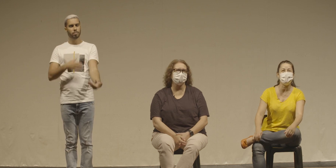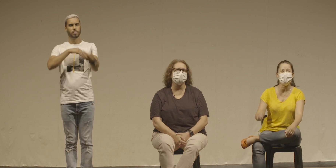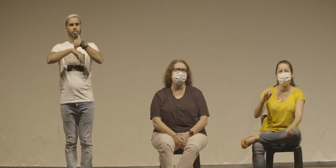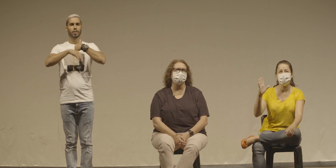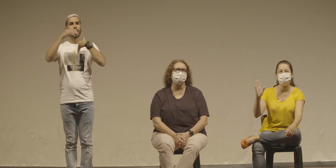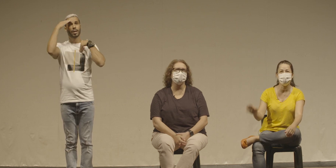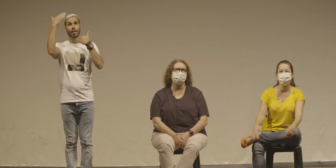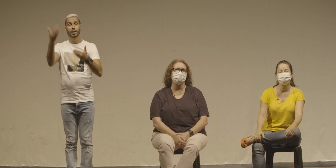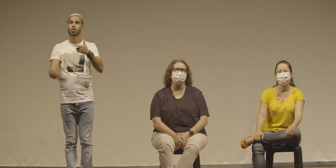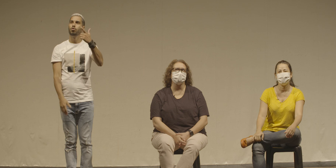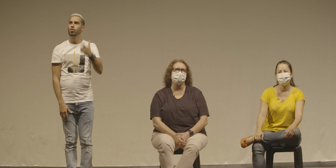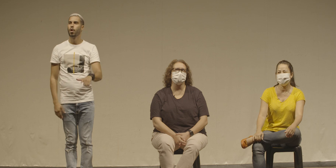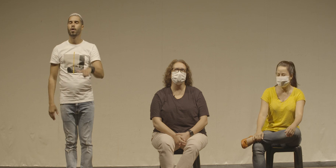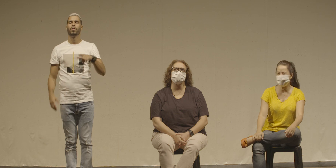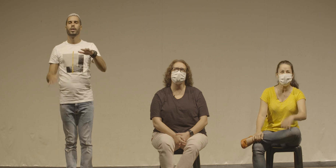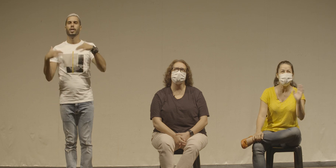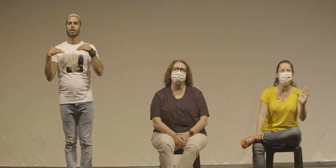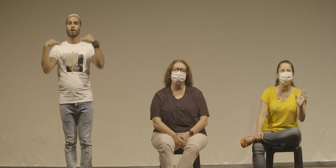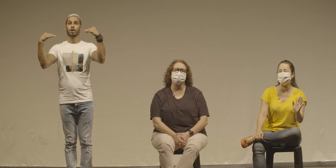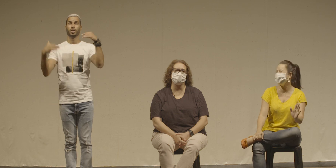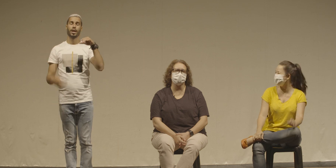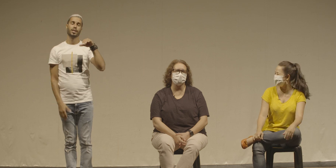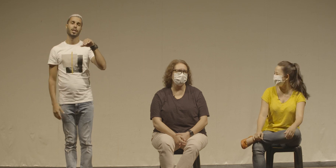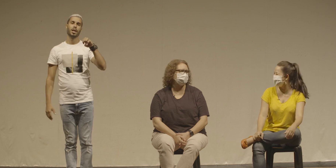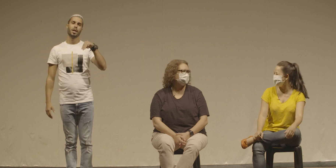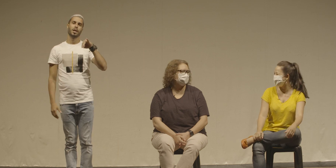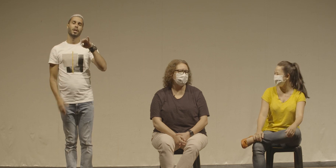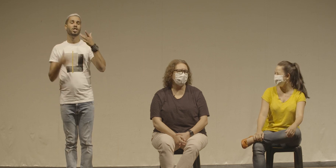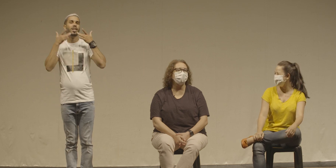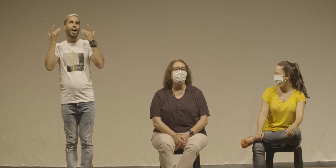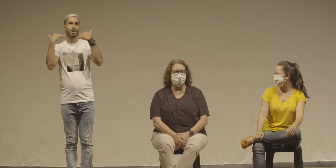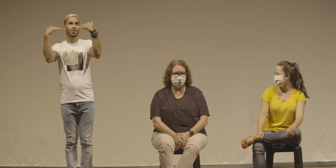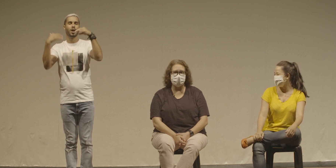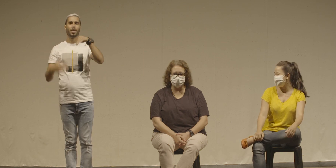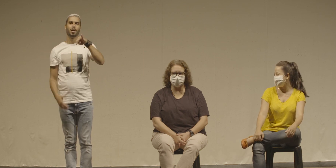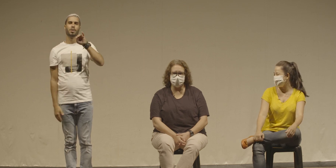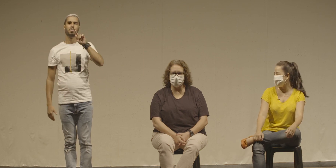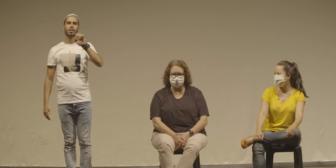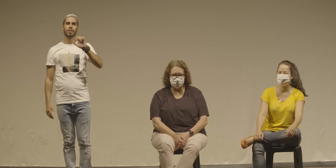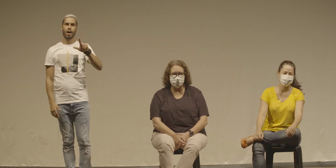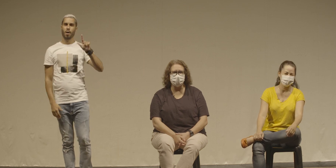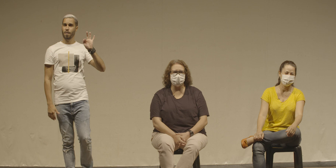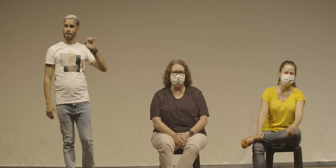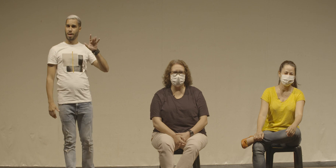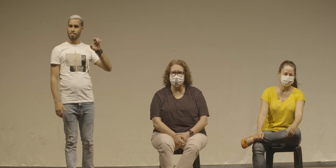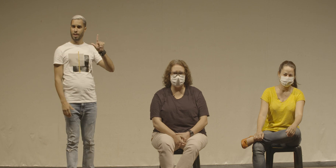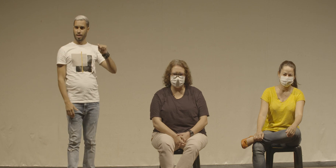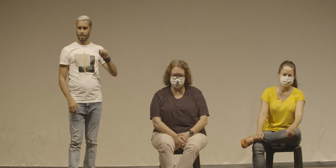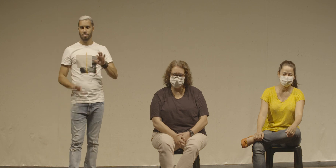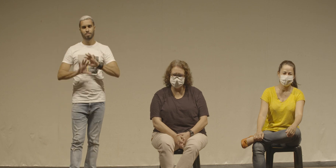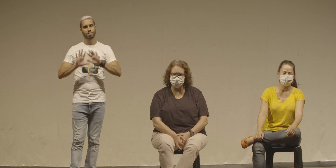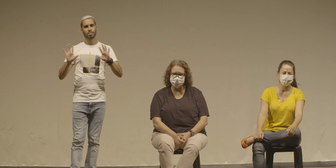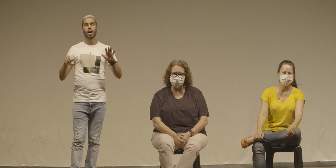pela parceria de anos e seguimos na luta. É isso aí. Alguém quer fazer algum comentário, fazer alguma